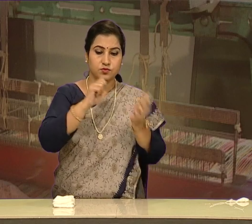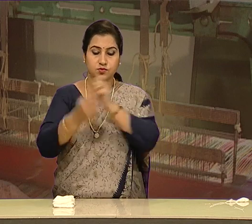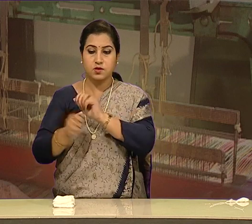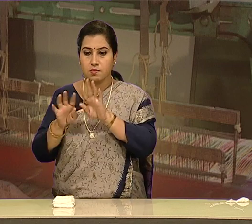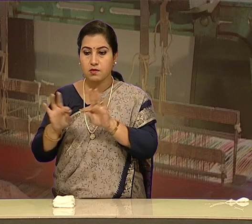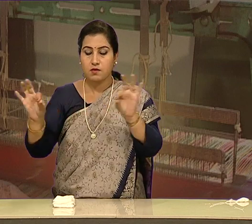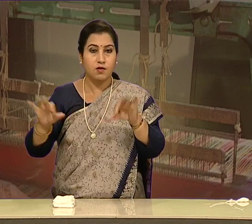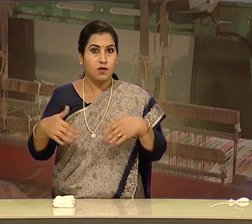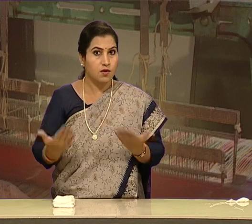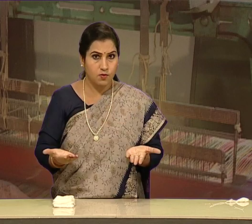जाते हैं?